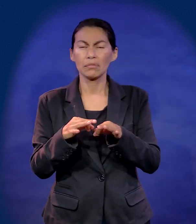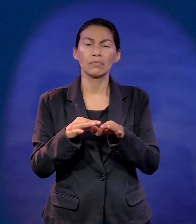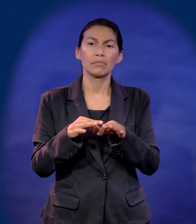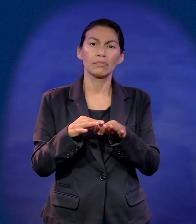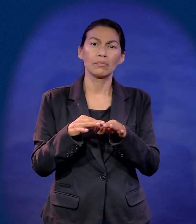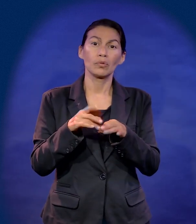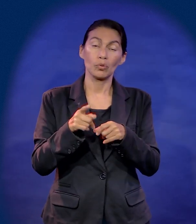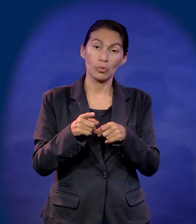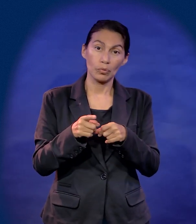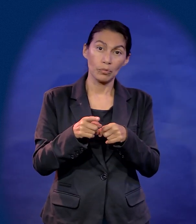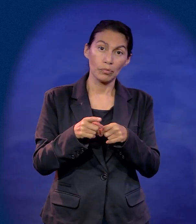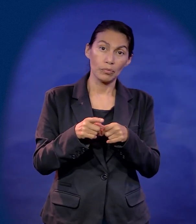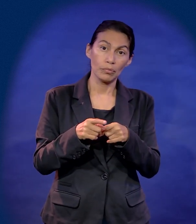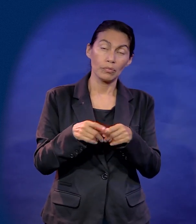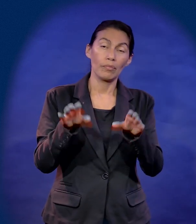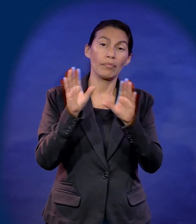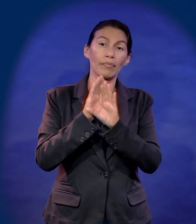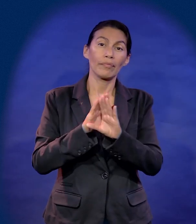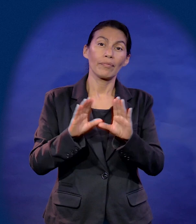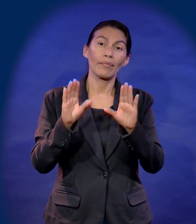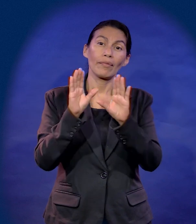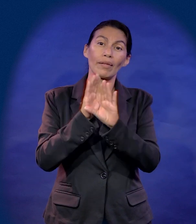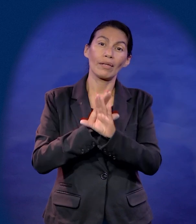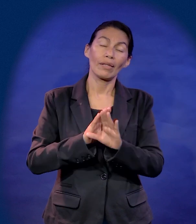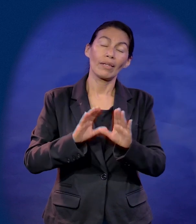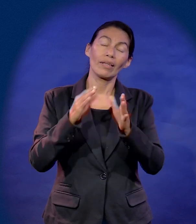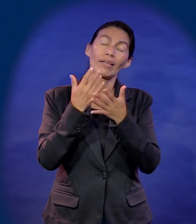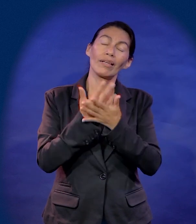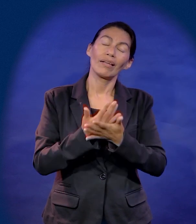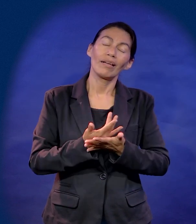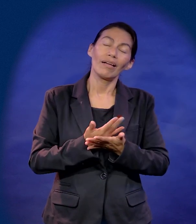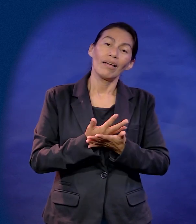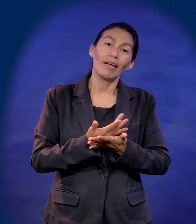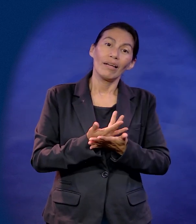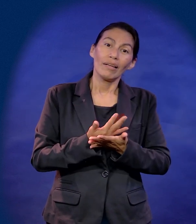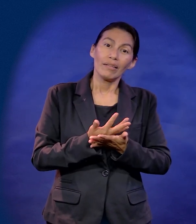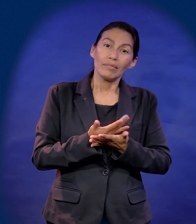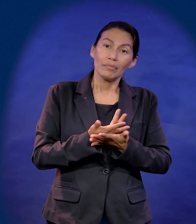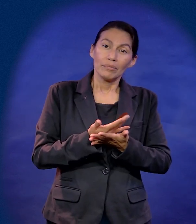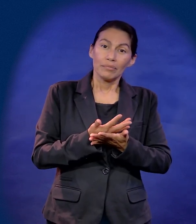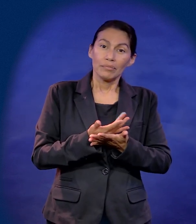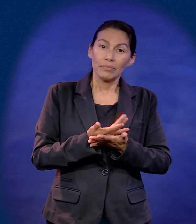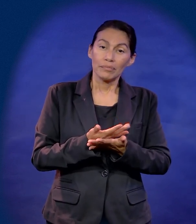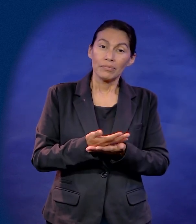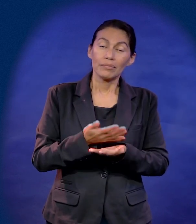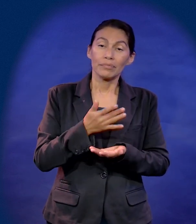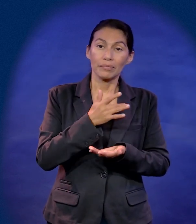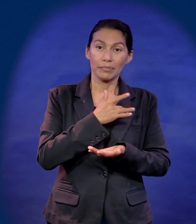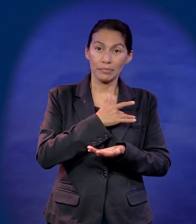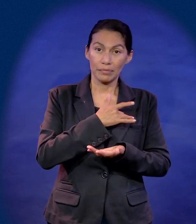Vas al comedor, vas en la tarde a trabajar y sigues cantando la